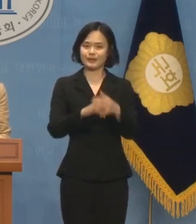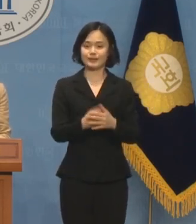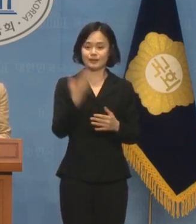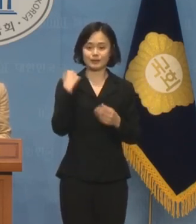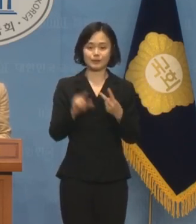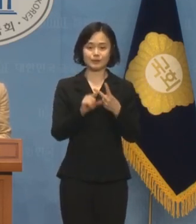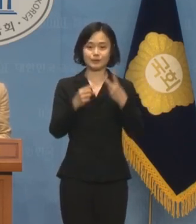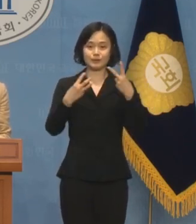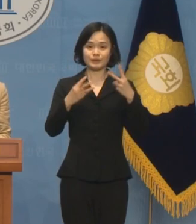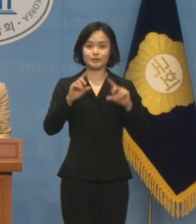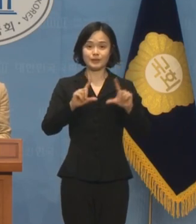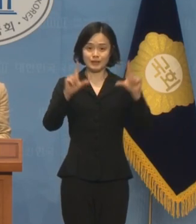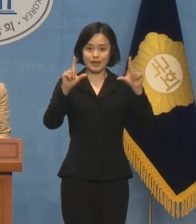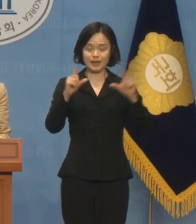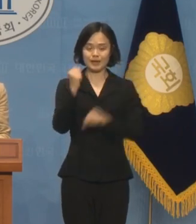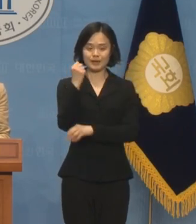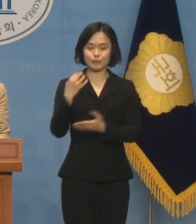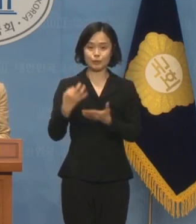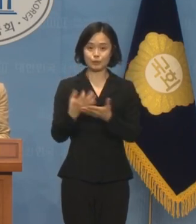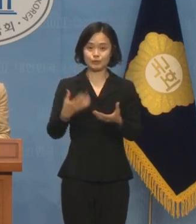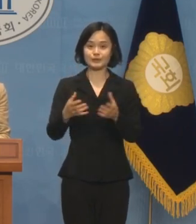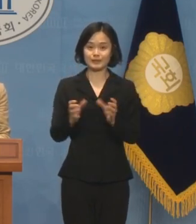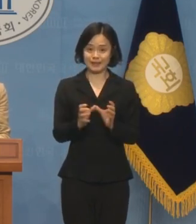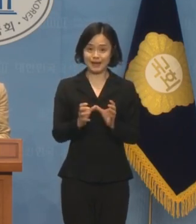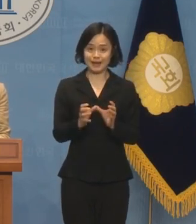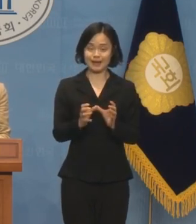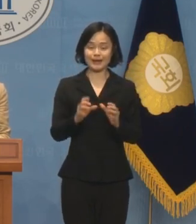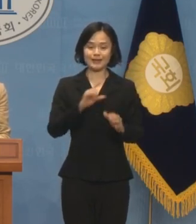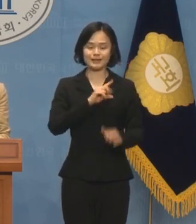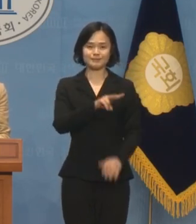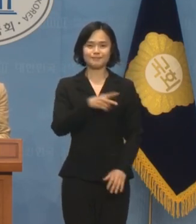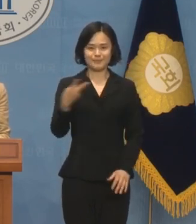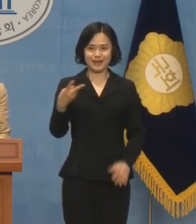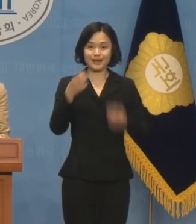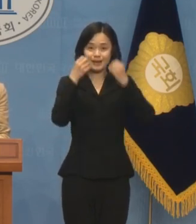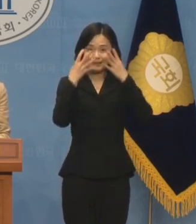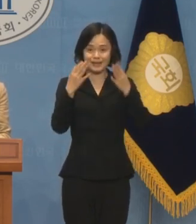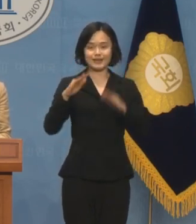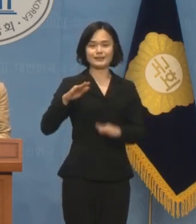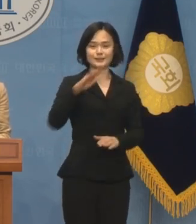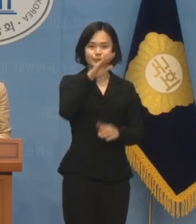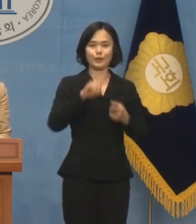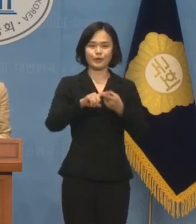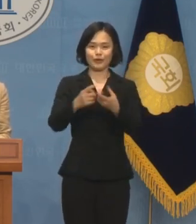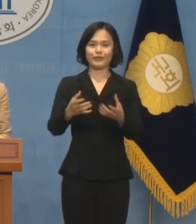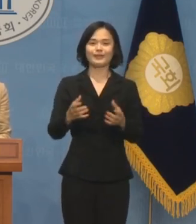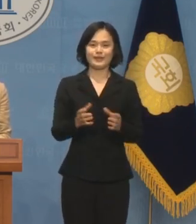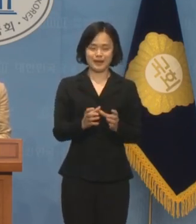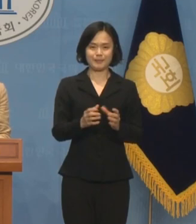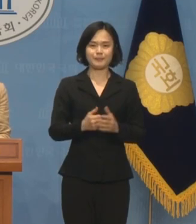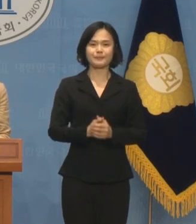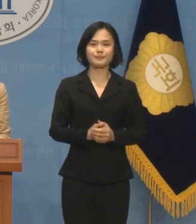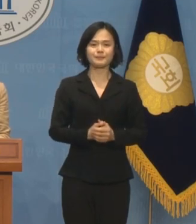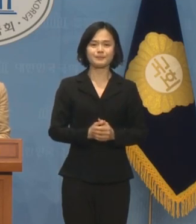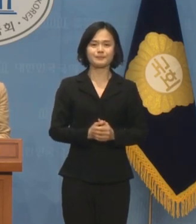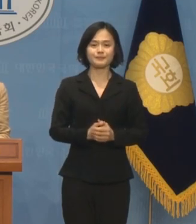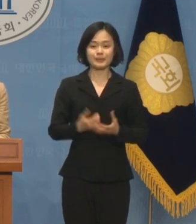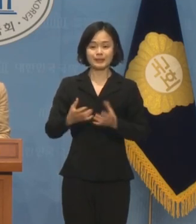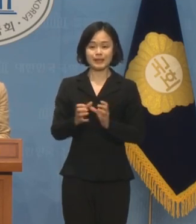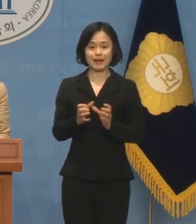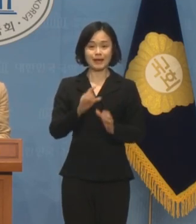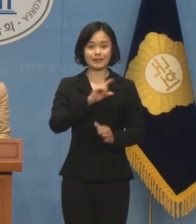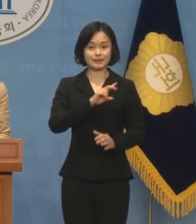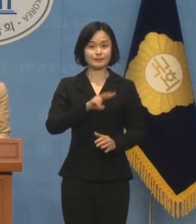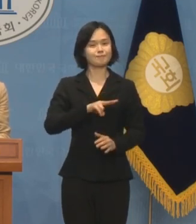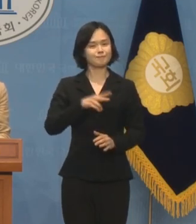3일 본당은 진보 연합으로 당명을 개정했습니다 기본소득당 소중한 당명을